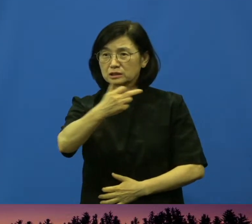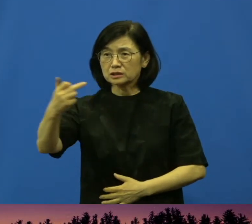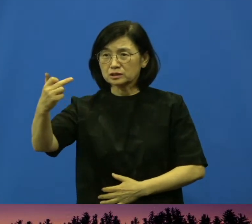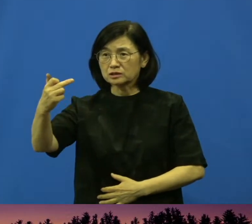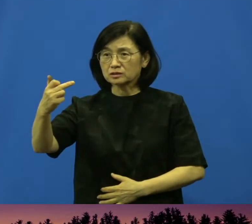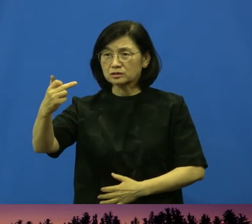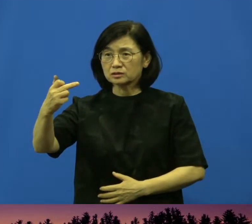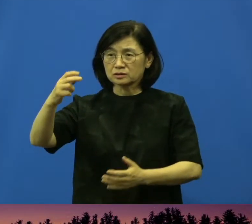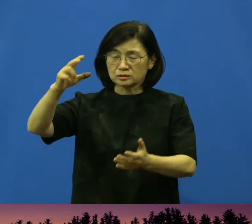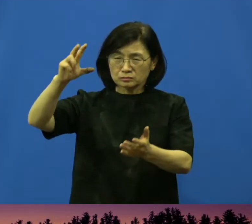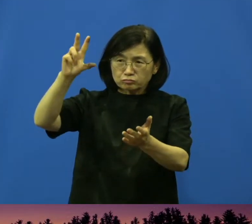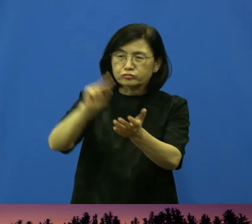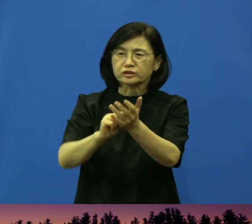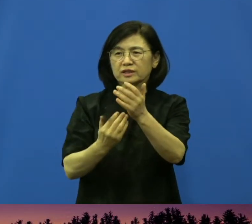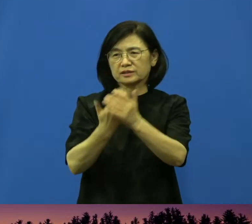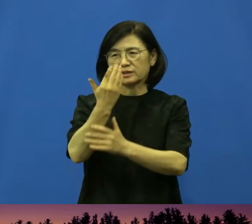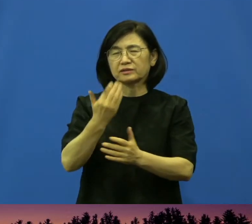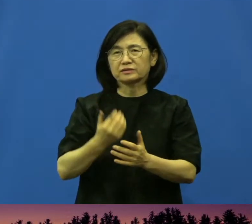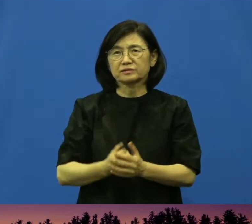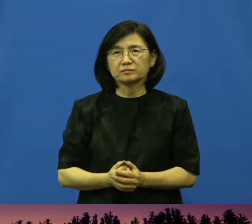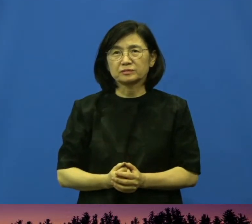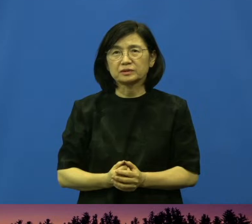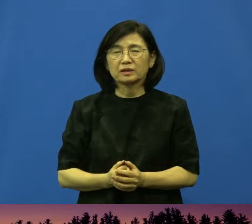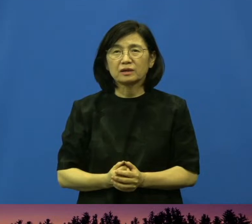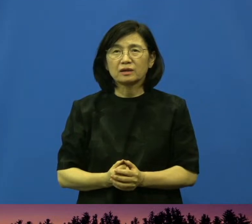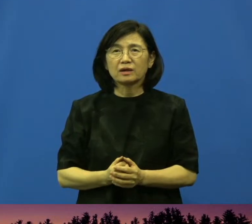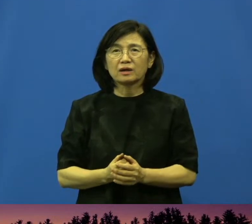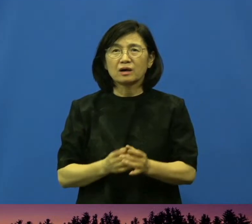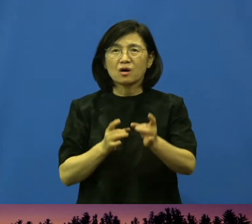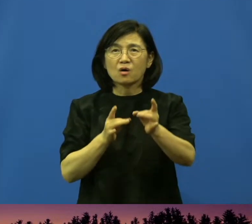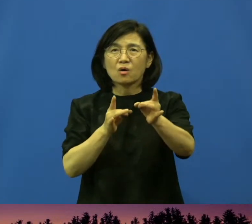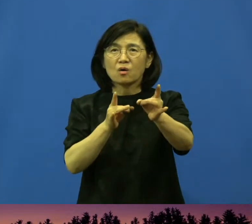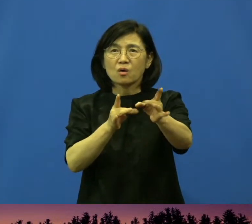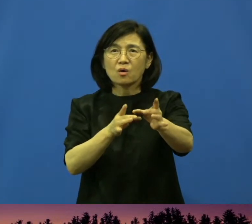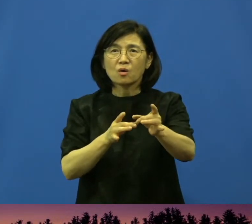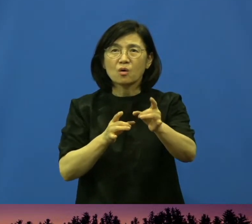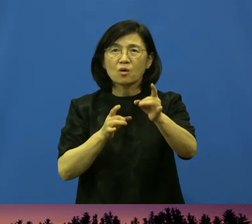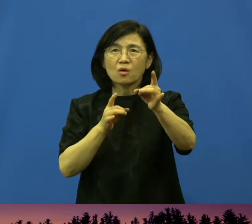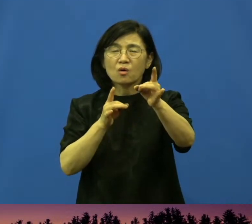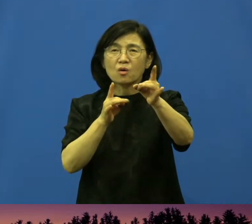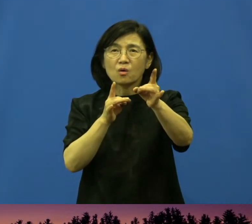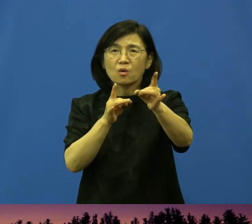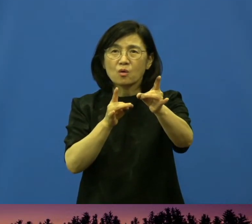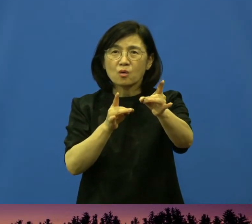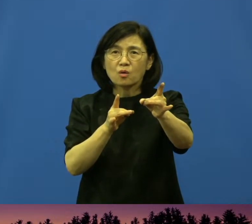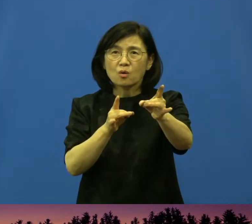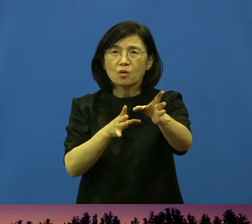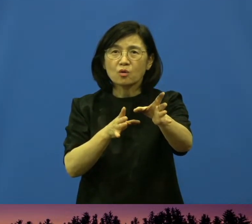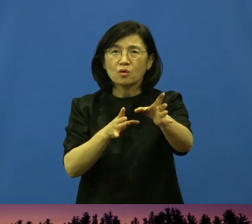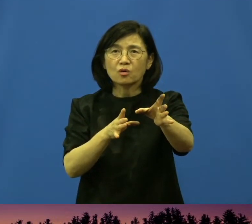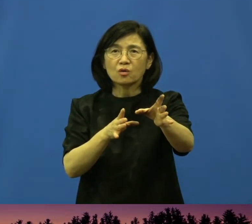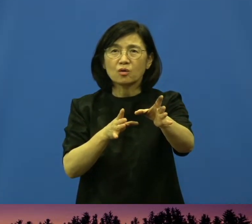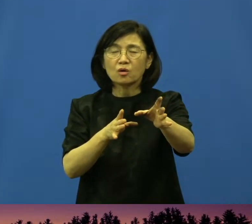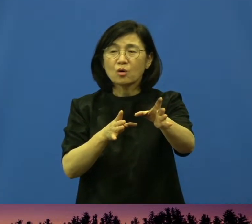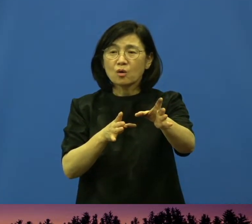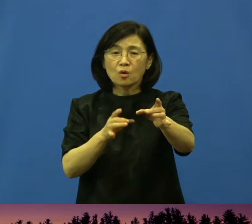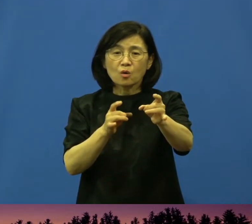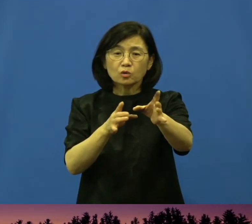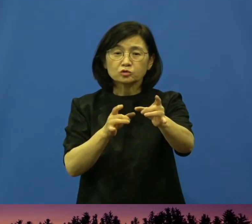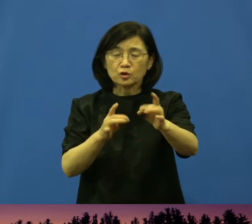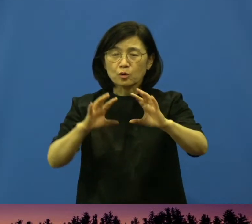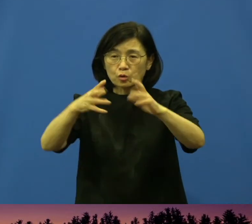이 낚시하는 분들이 호주에 낚시하다가 가끔 한인들이 돌아가시는 경우가